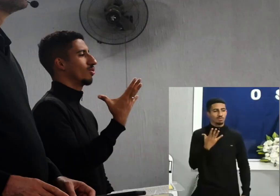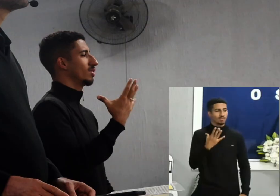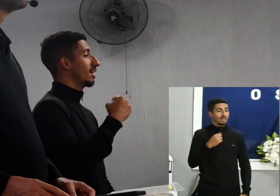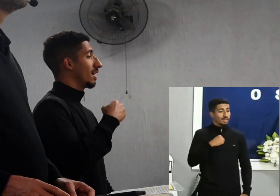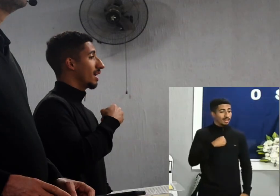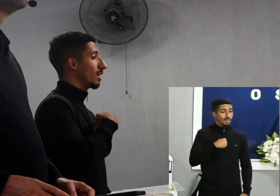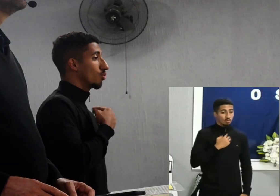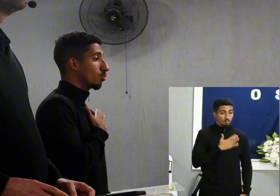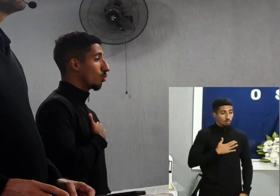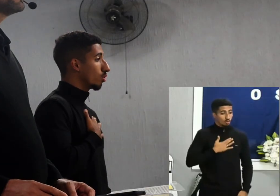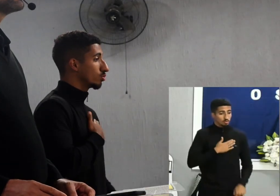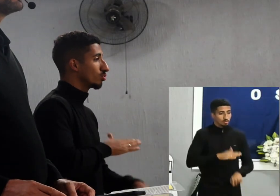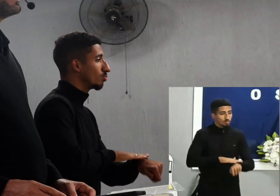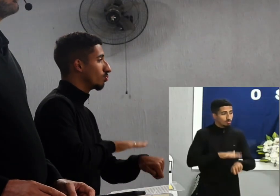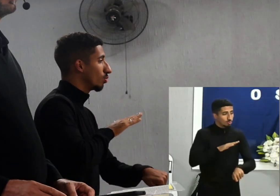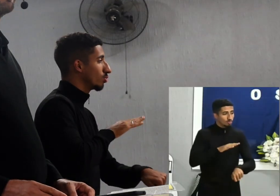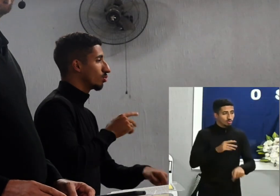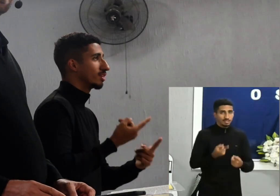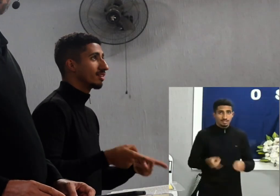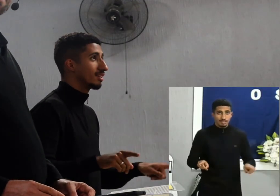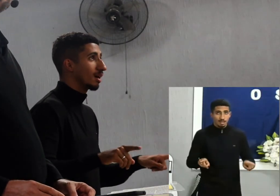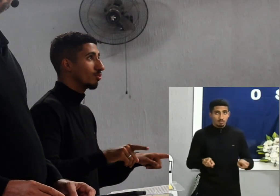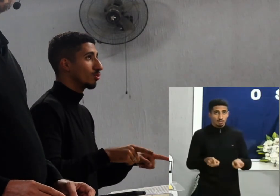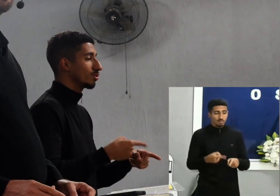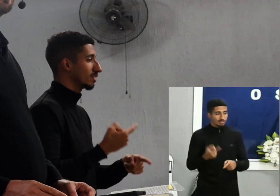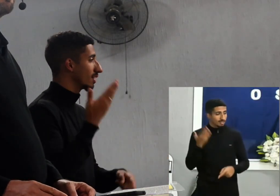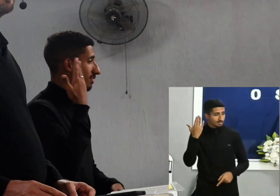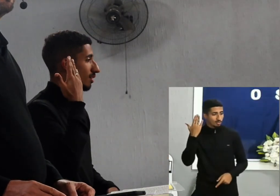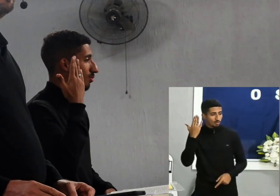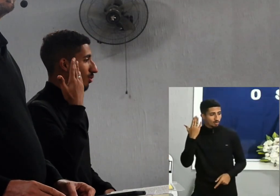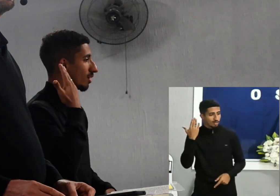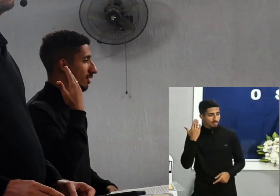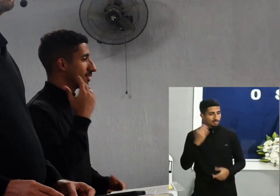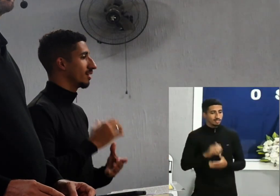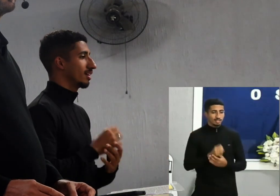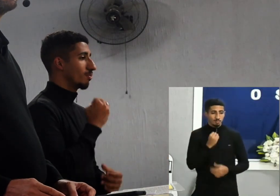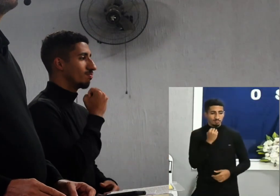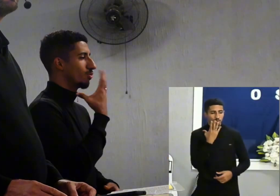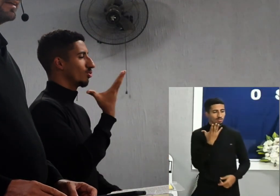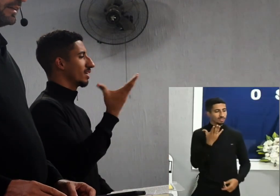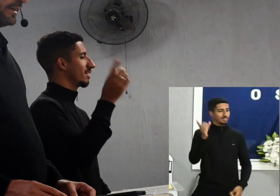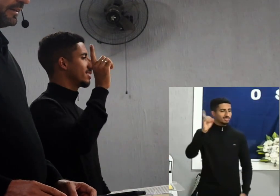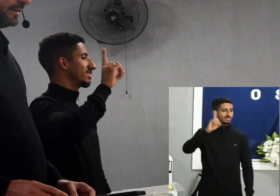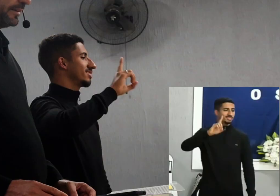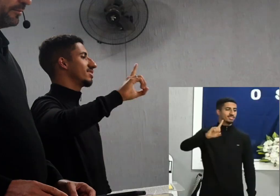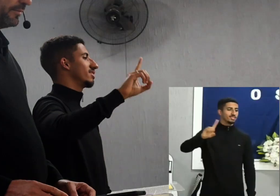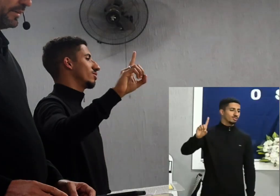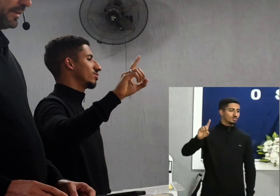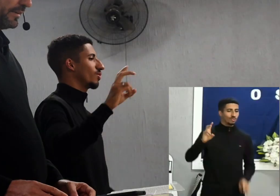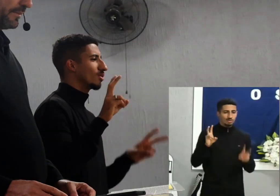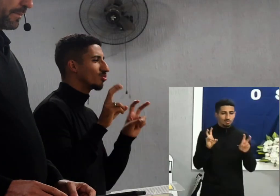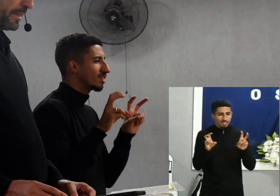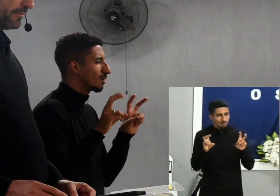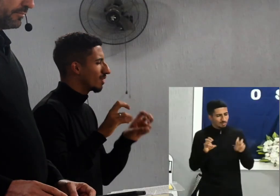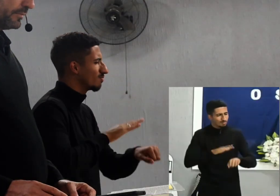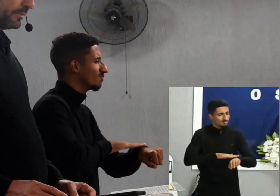muito dessa música, né? Aliás, o tema da bondade de Deus é um tema encantador, né?